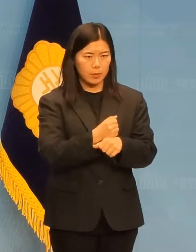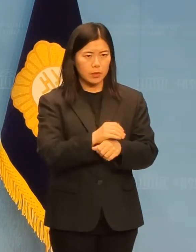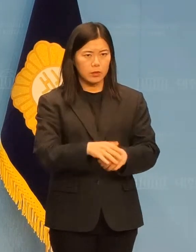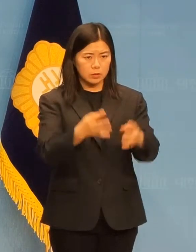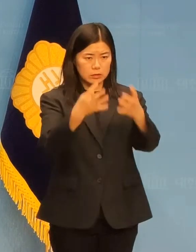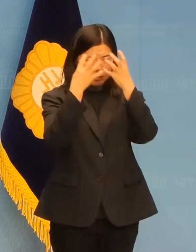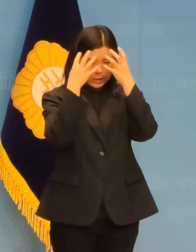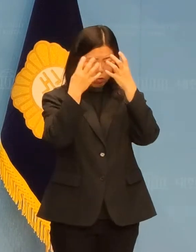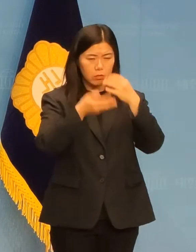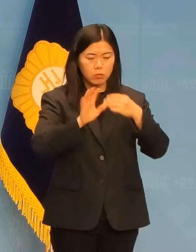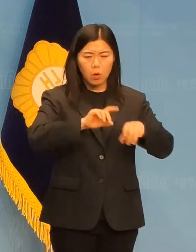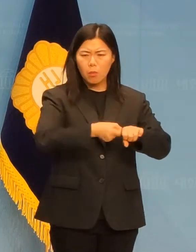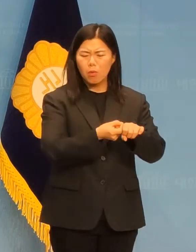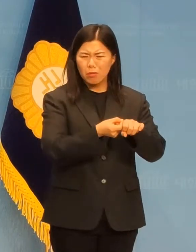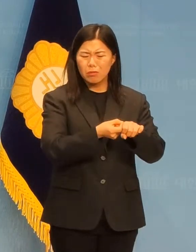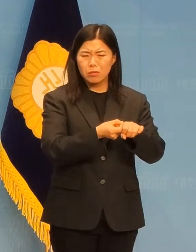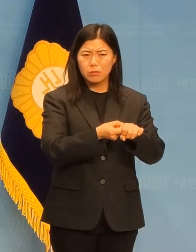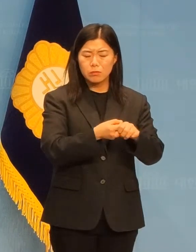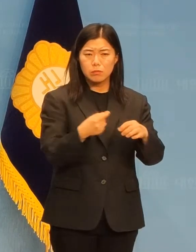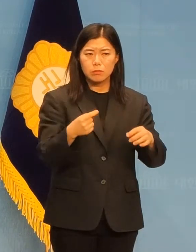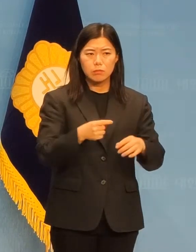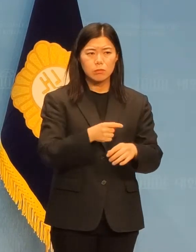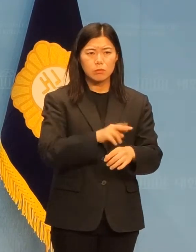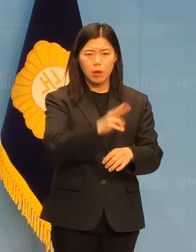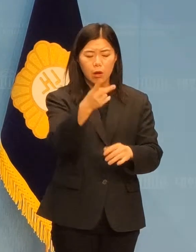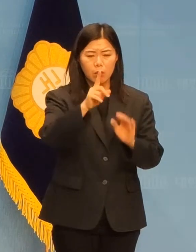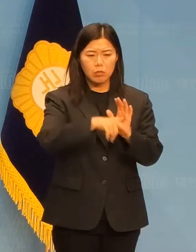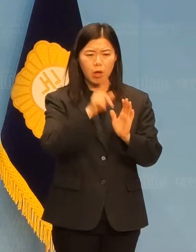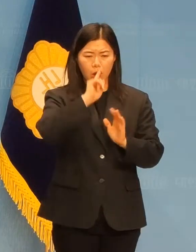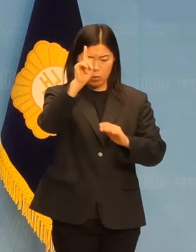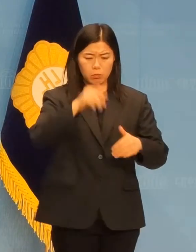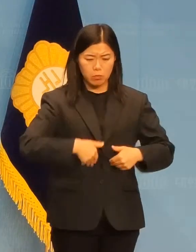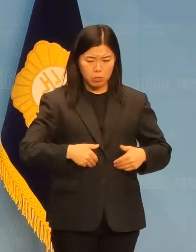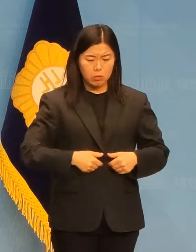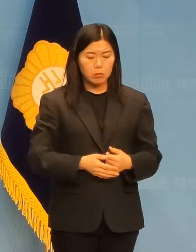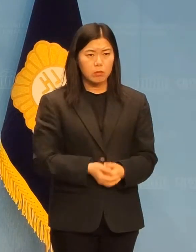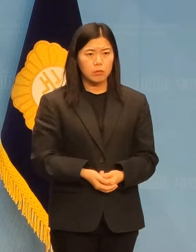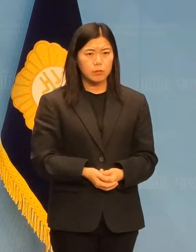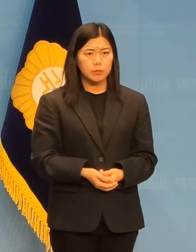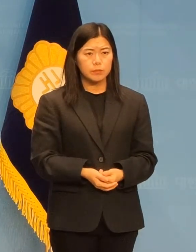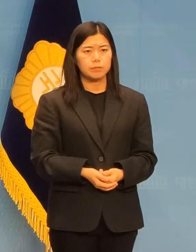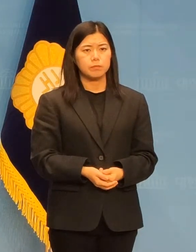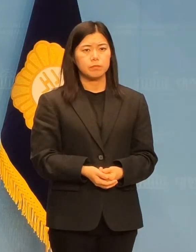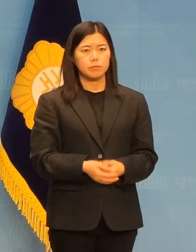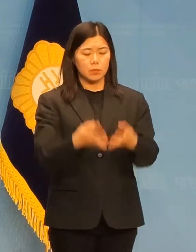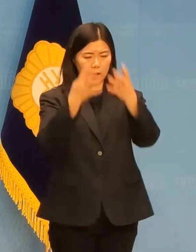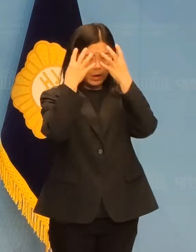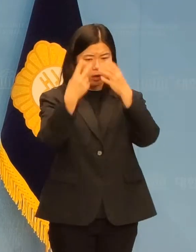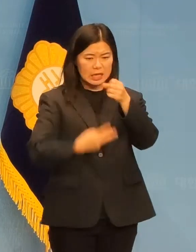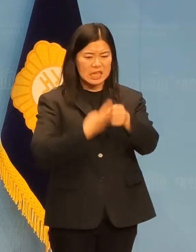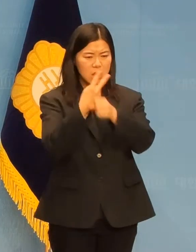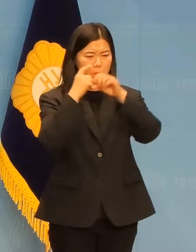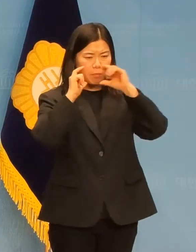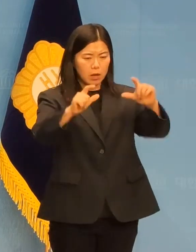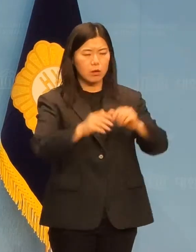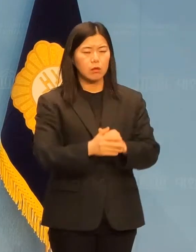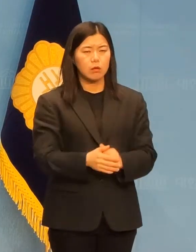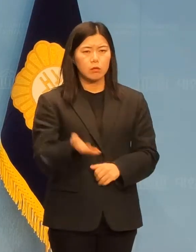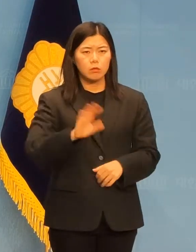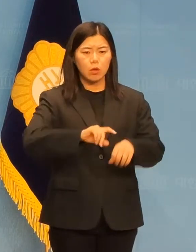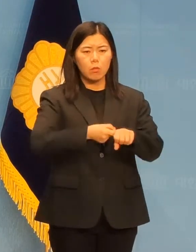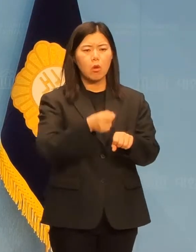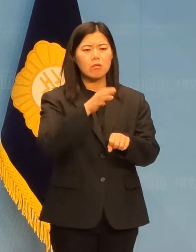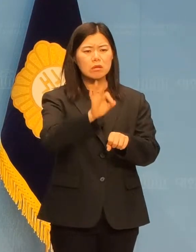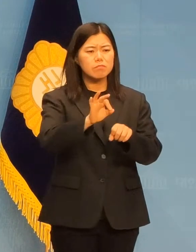징역형이 벌금형으로 바뀌면 항소해야 하는 겁니다. 징역 2년 구형했는데